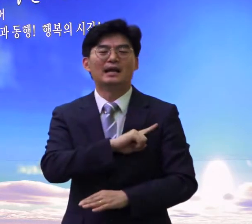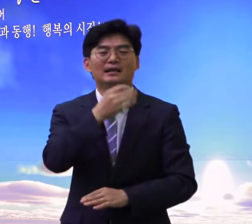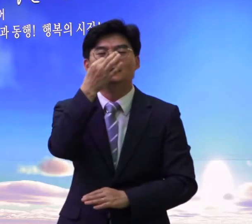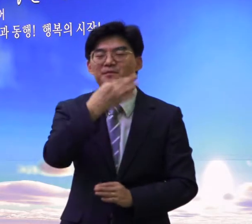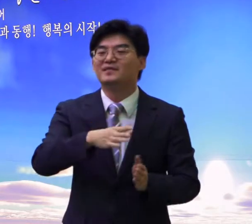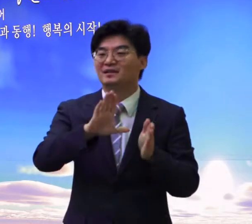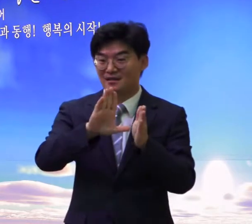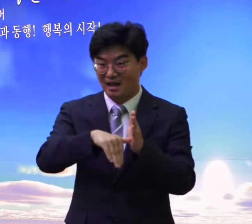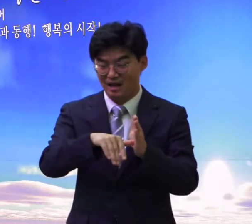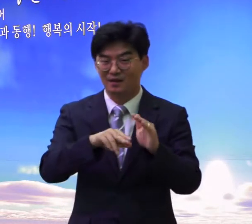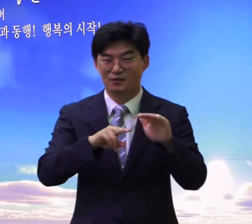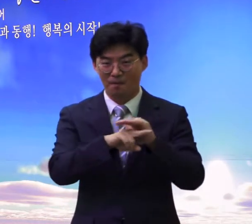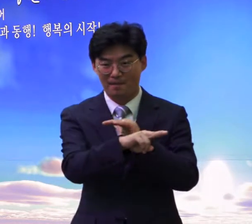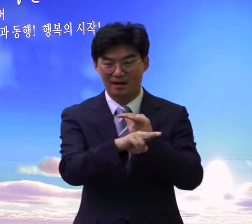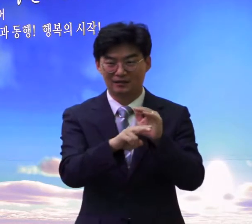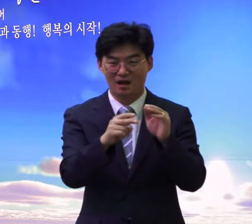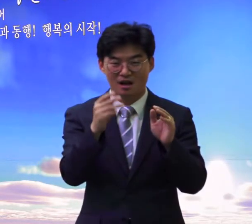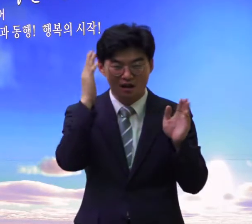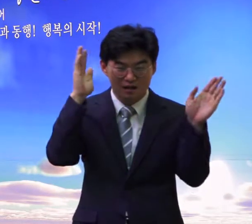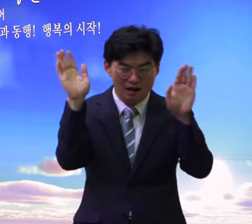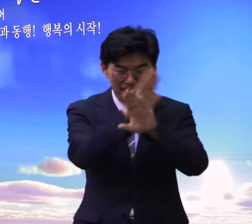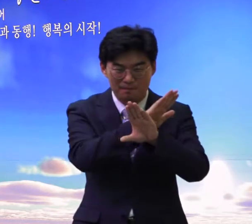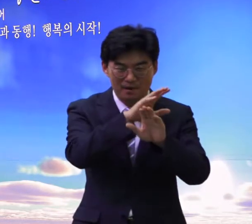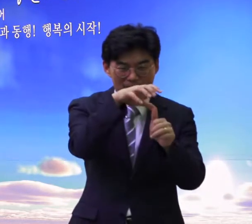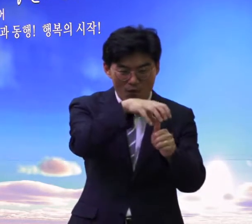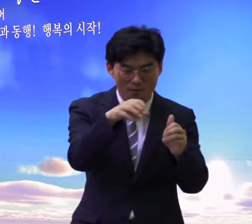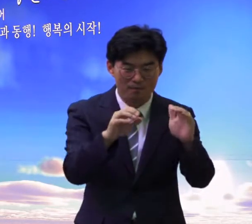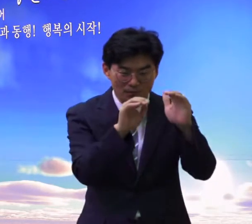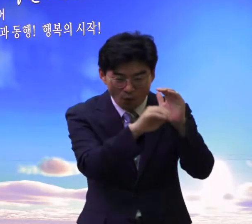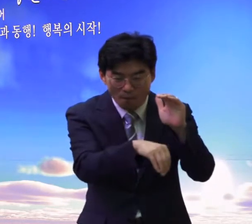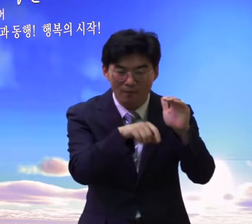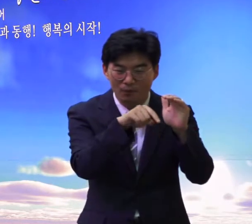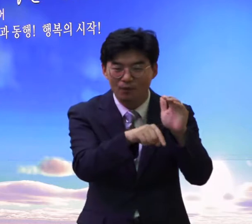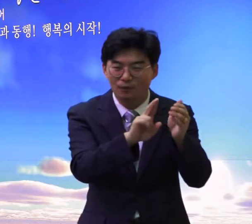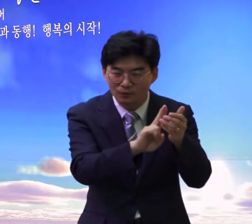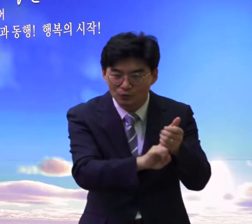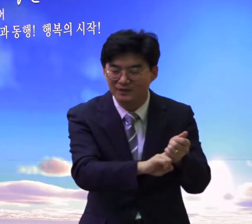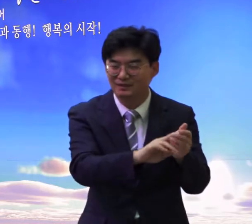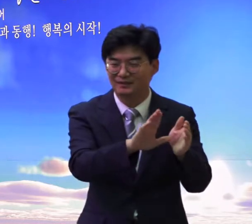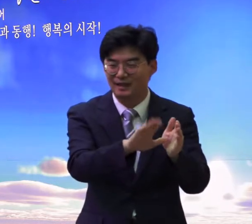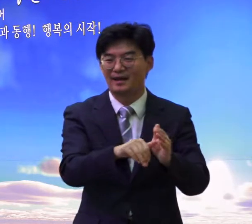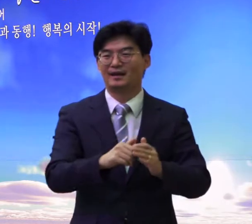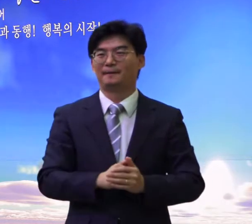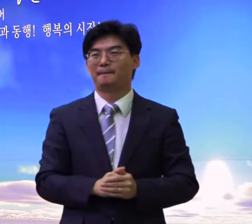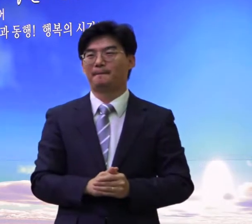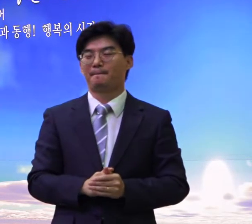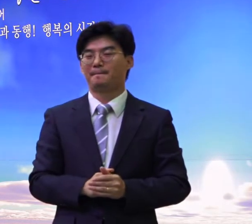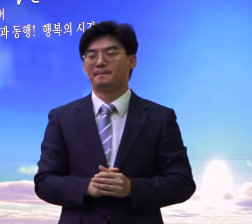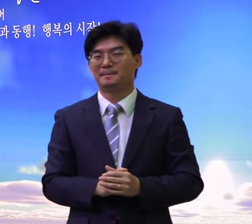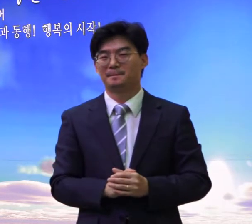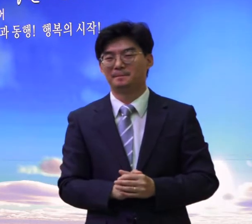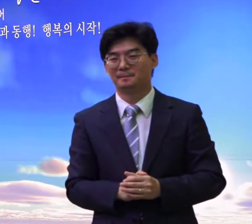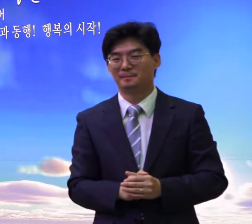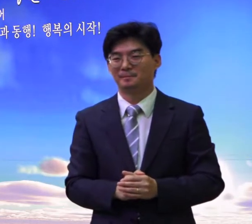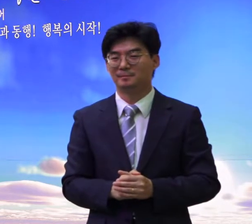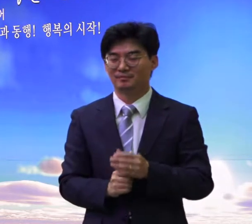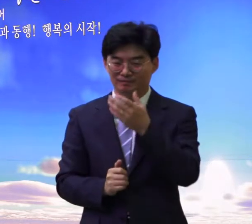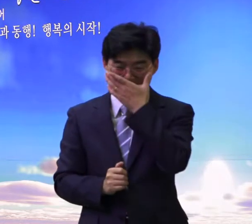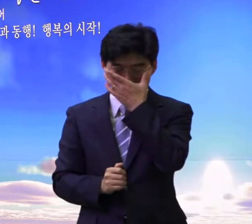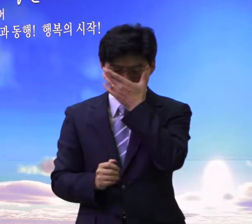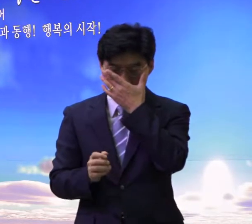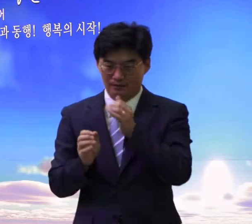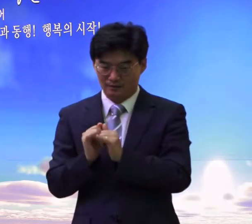22장에 보면 사울왕을 피해서 다윗이 아둘람 굴에 숨었을 때에 다윗이 있는 곳으로 몰려온